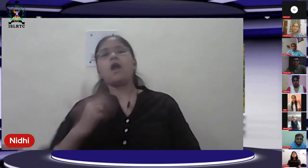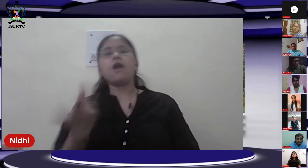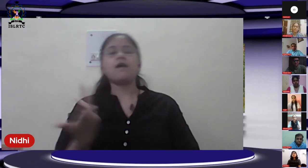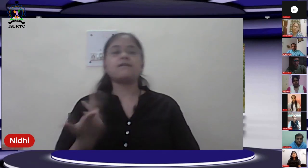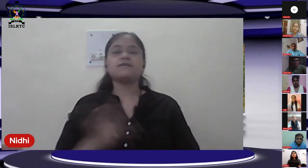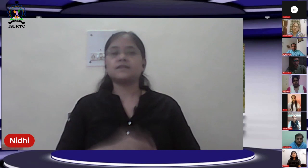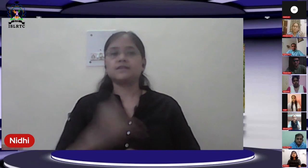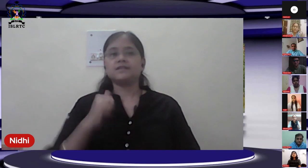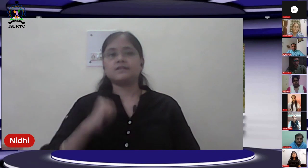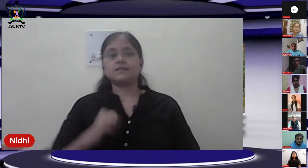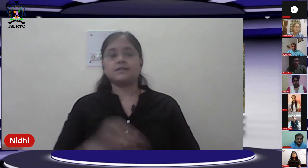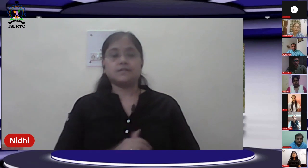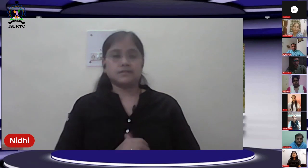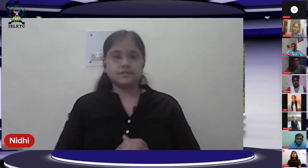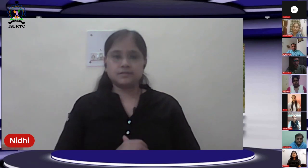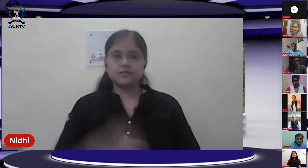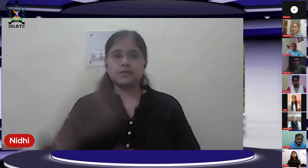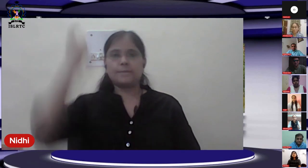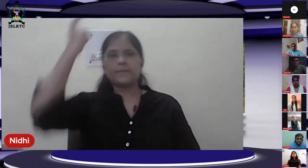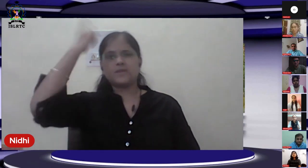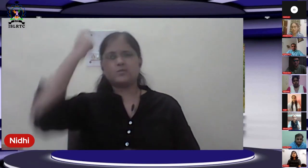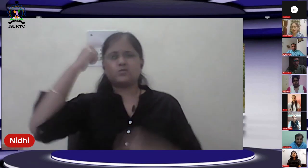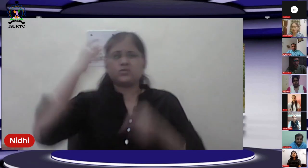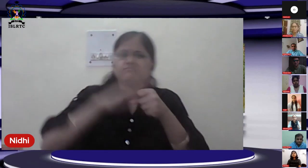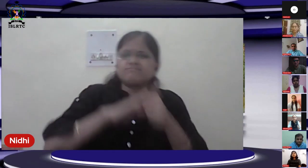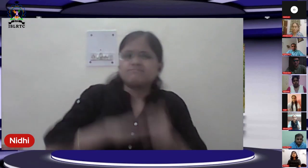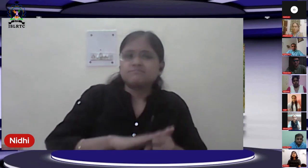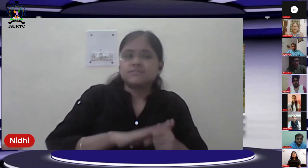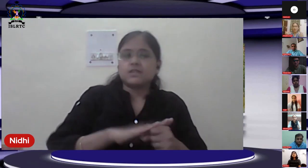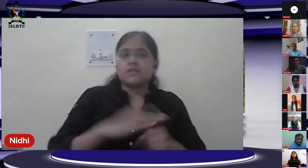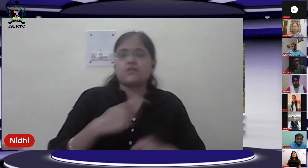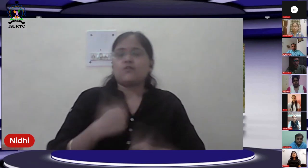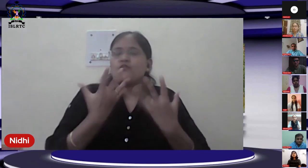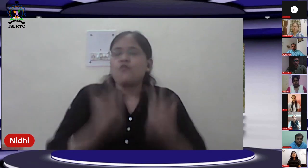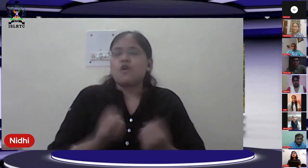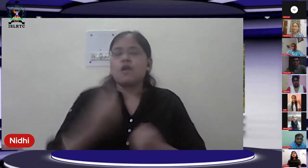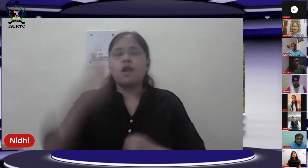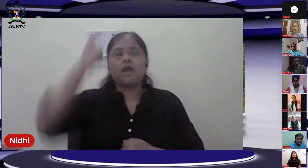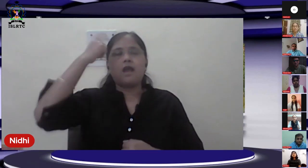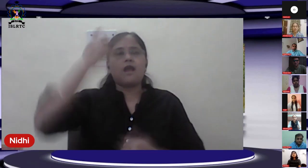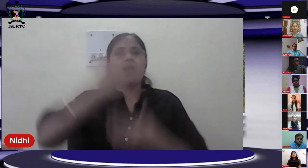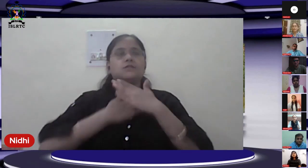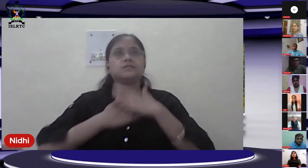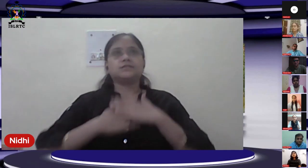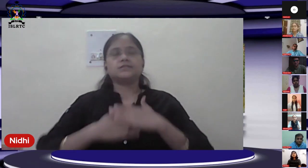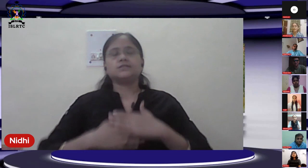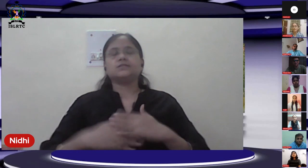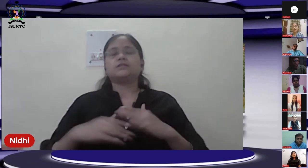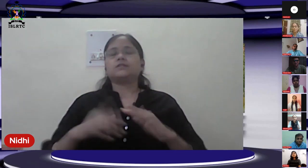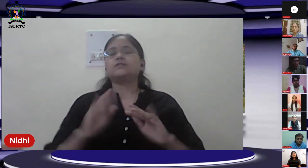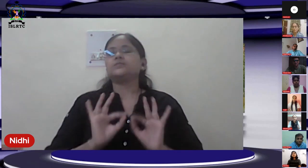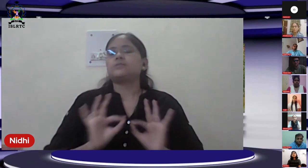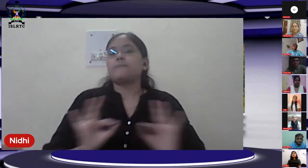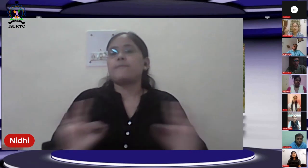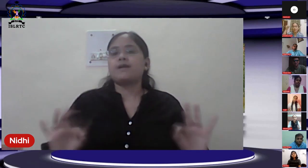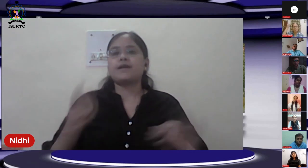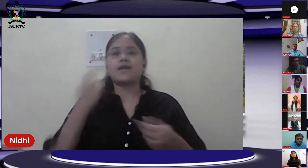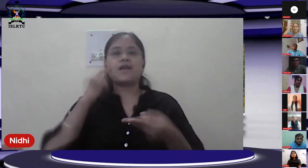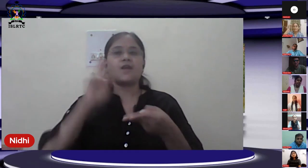मेंटल स्ट्रेस है, मेंटल पीस सबको चाहिए। मतलब अगर आपको फिट रहना है, अच्छा रहना है, खुश रहना है, तो सबसे पहले आपको मेंटल